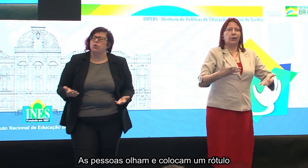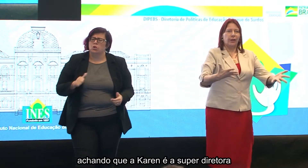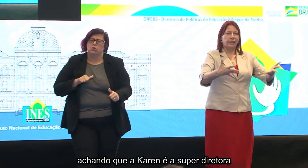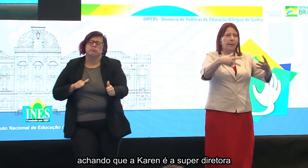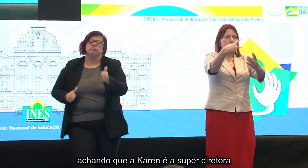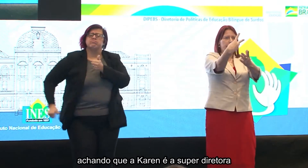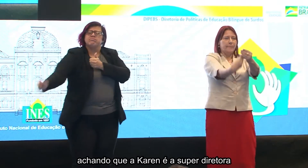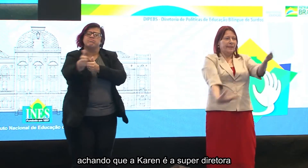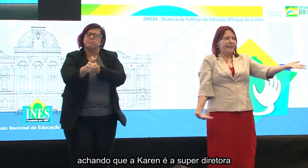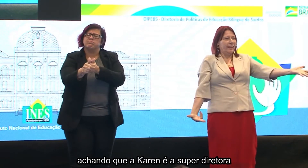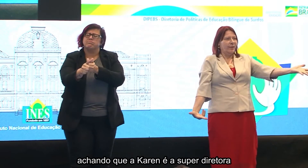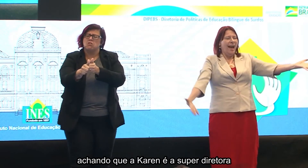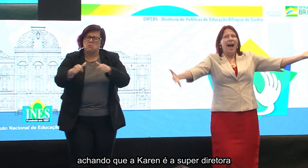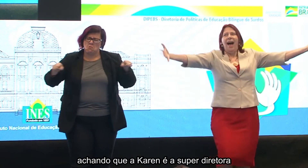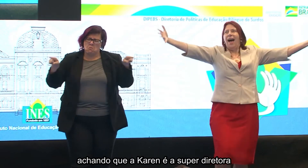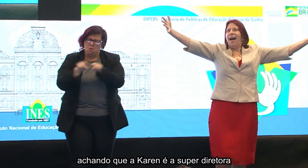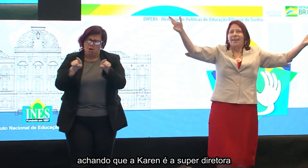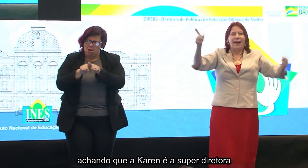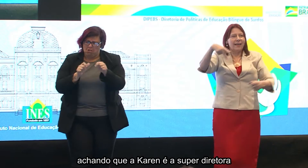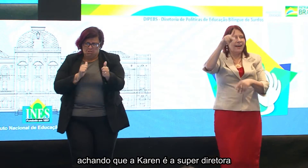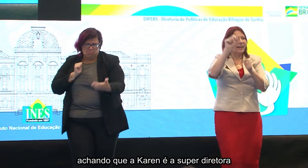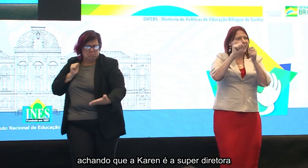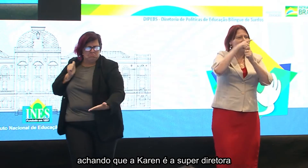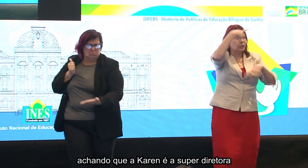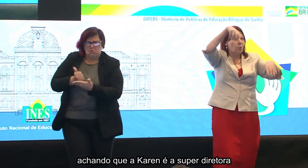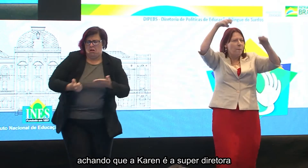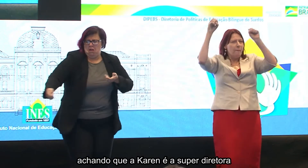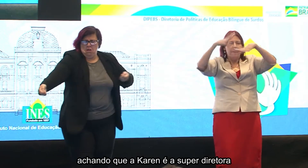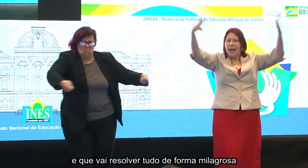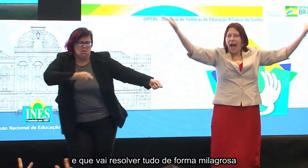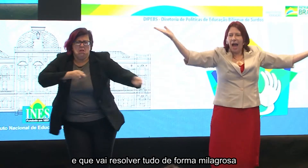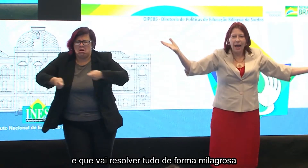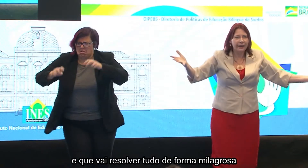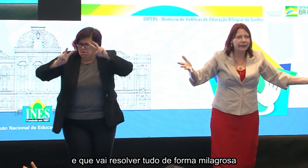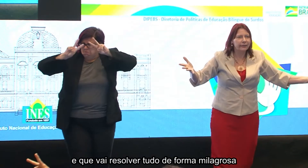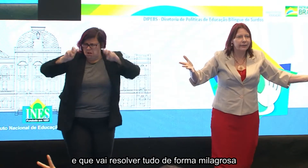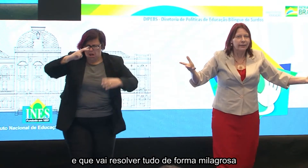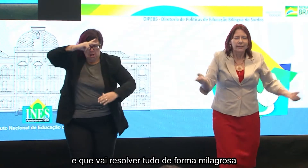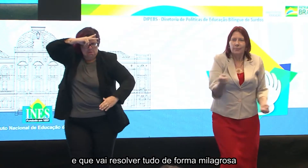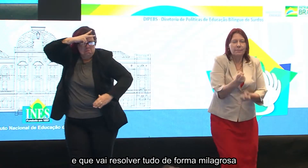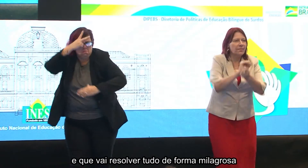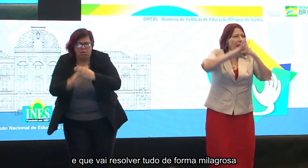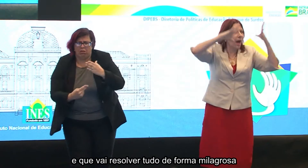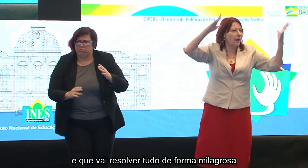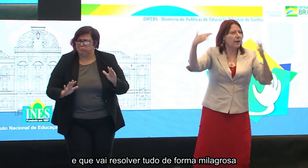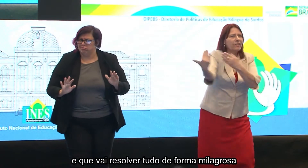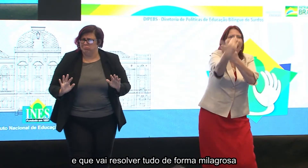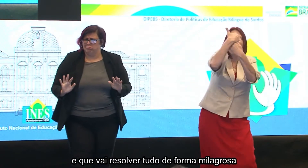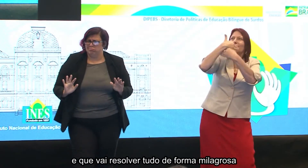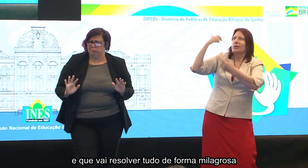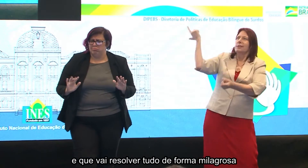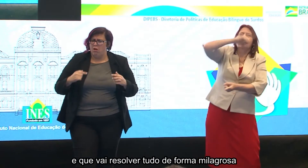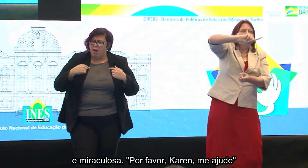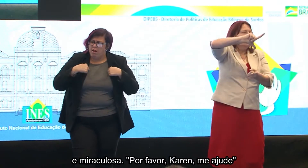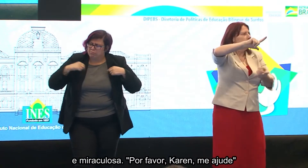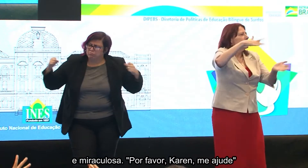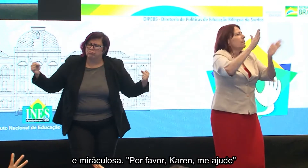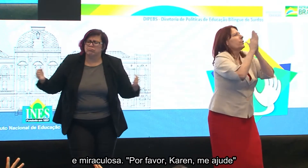rótulo achando que a Karen é a super diretora e que vai resolver tudo de forma milagrosa e